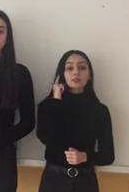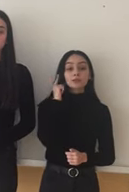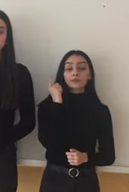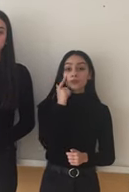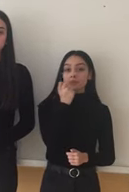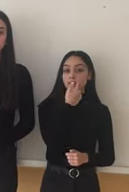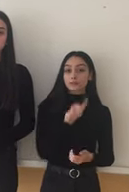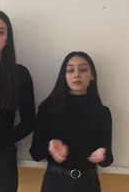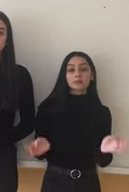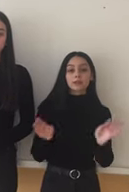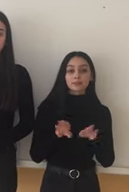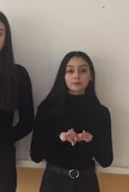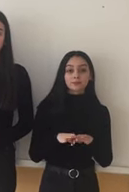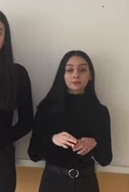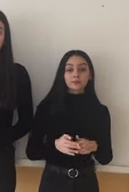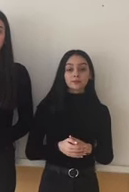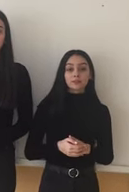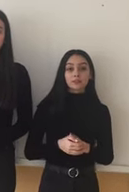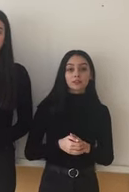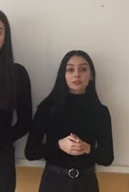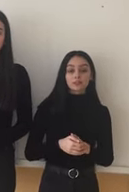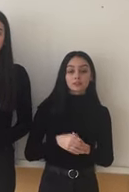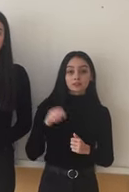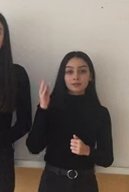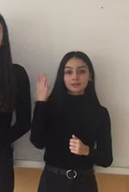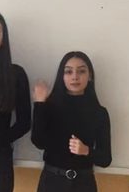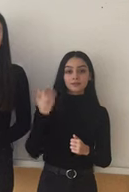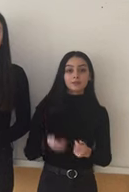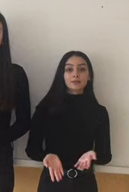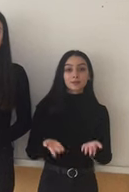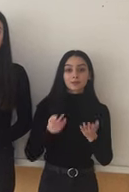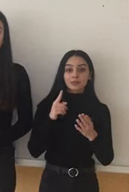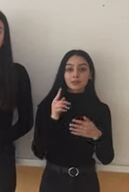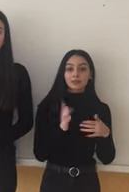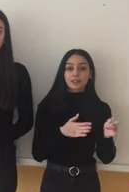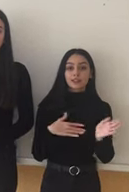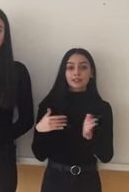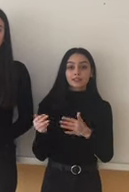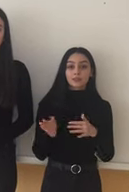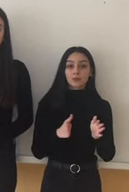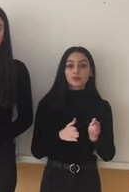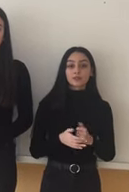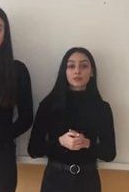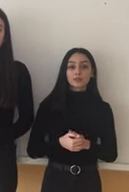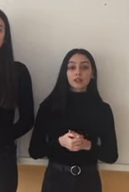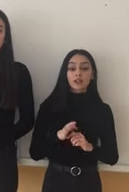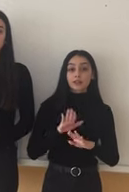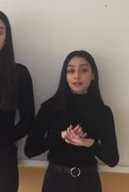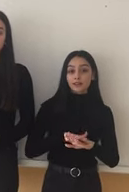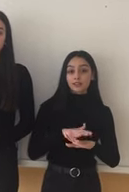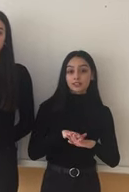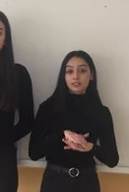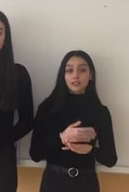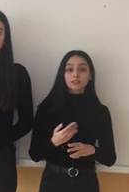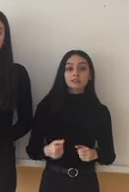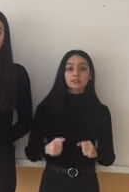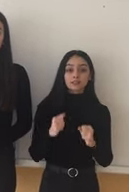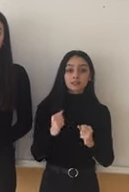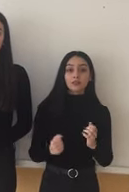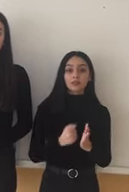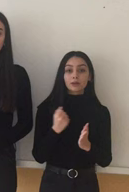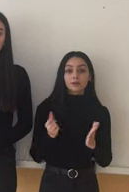İstanbul'u dinliyorum gözlerim kapalı. Önce hafiften bir rüzgar esiyor. Yavaş